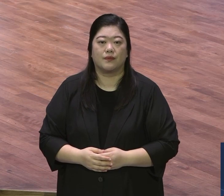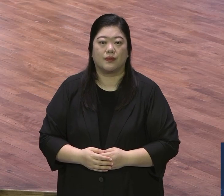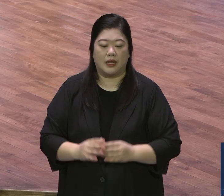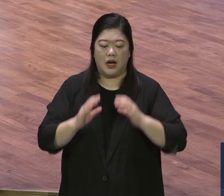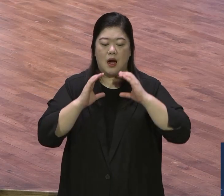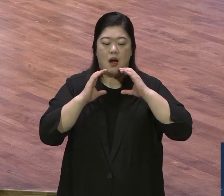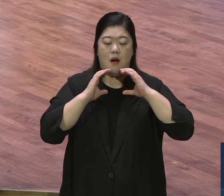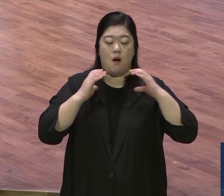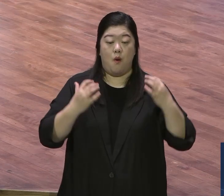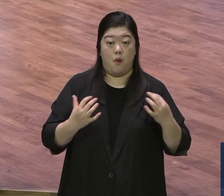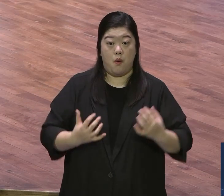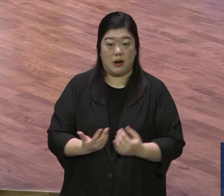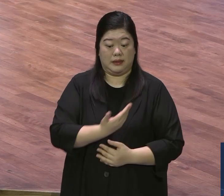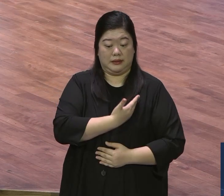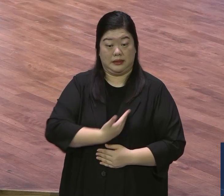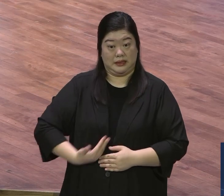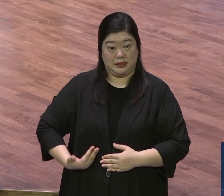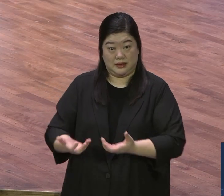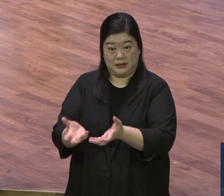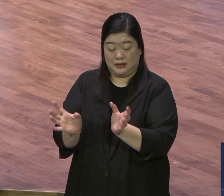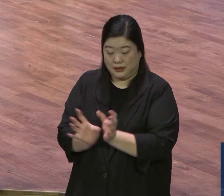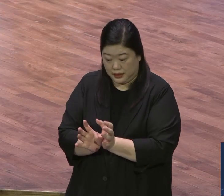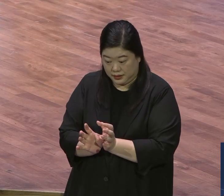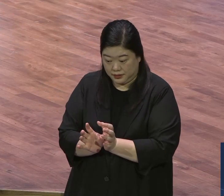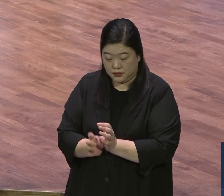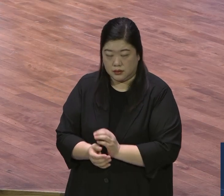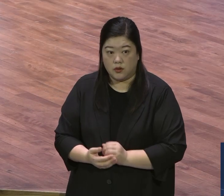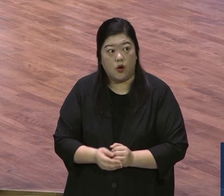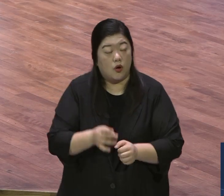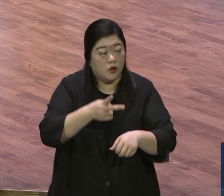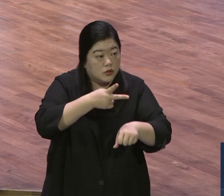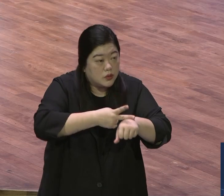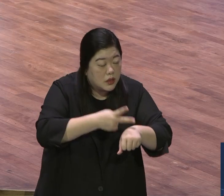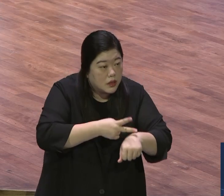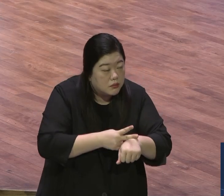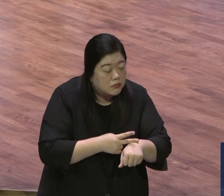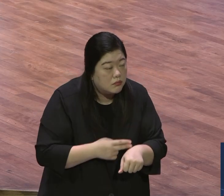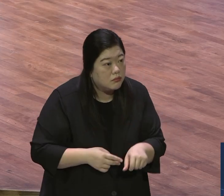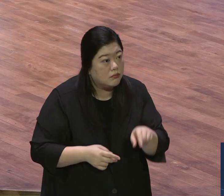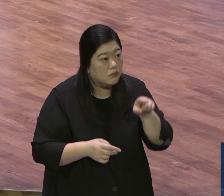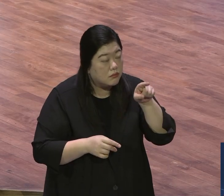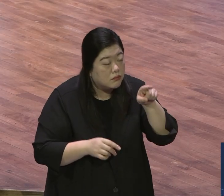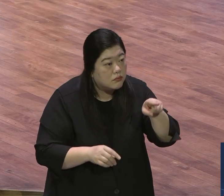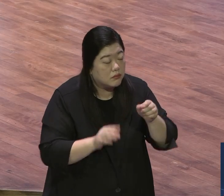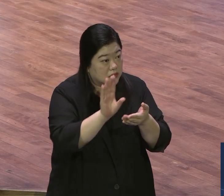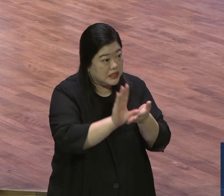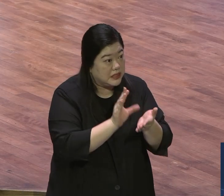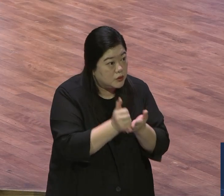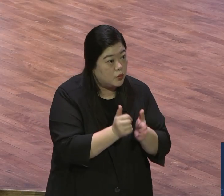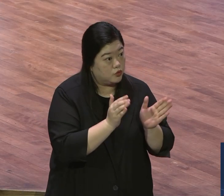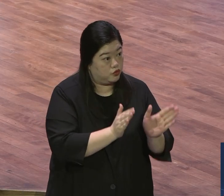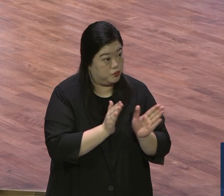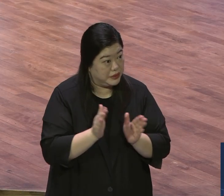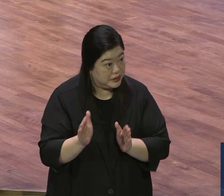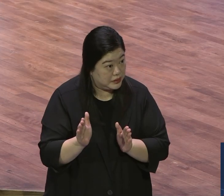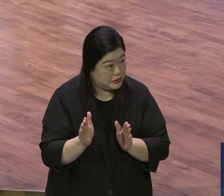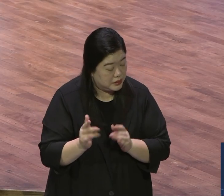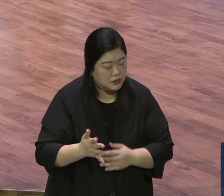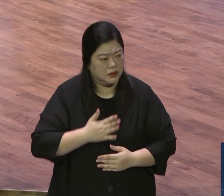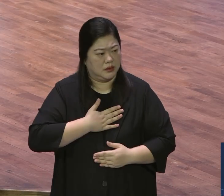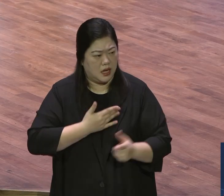제자들도 마땅히 예수 그리스도를 영정하고 그 말씀을 따르는 영적 변화와 경신이 있어야 되요.